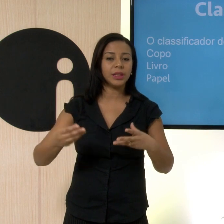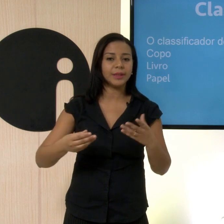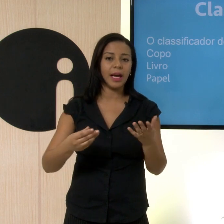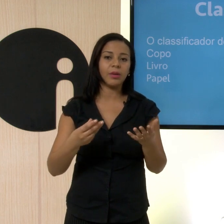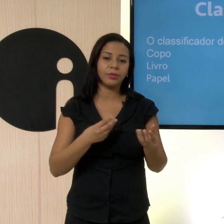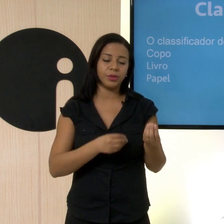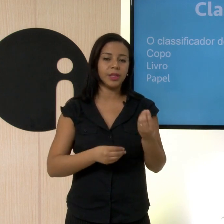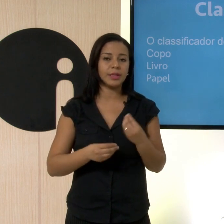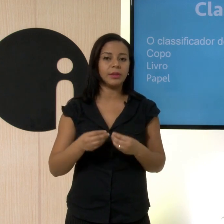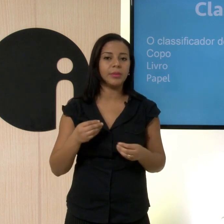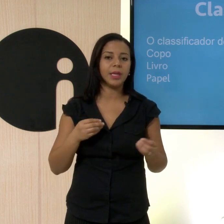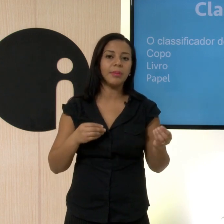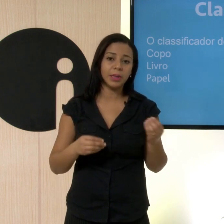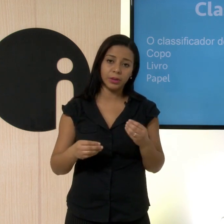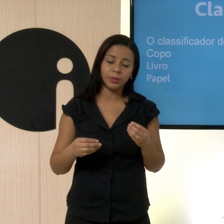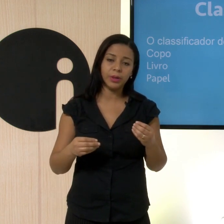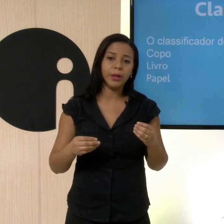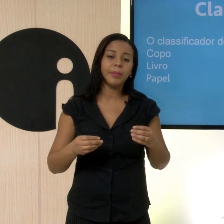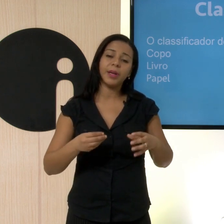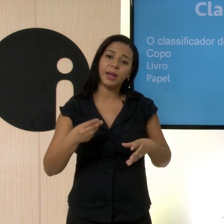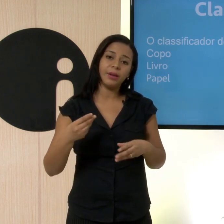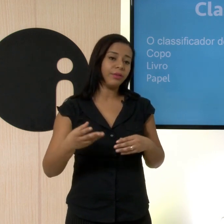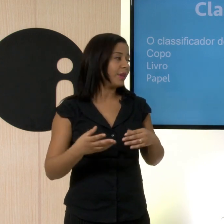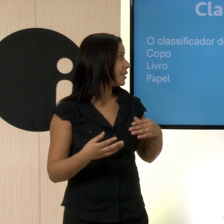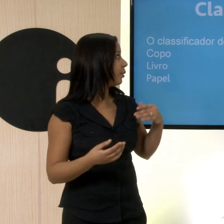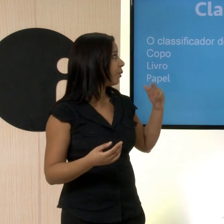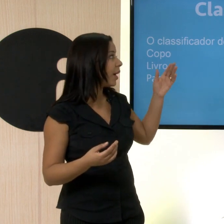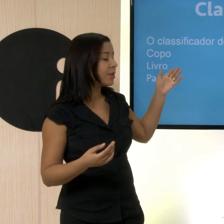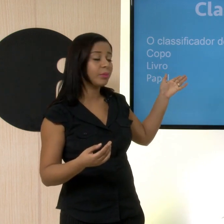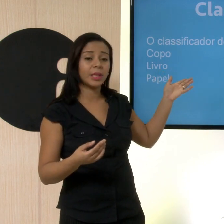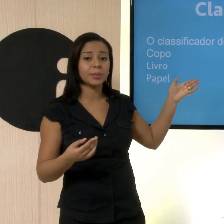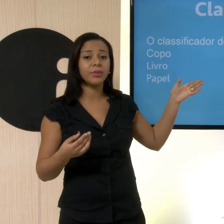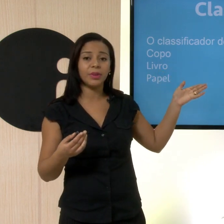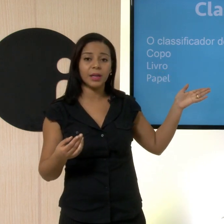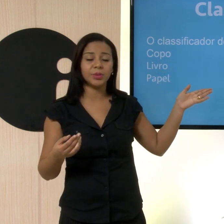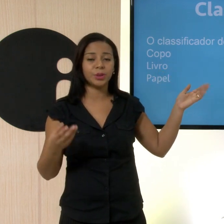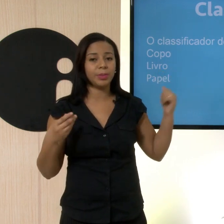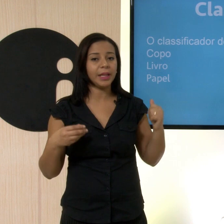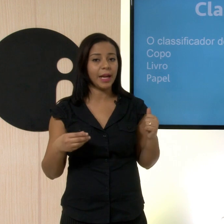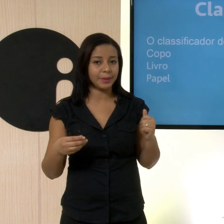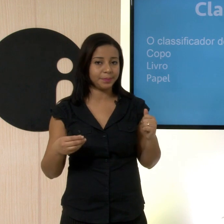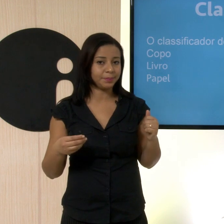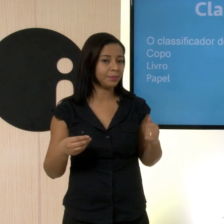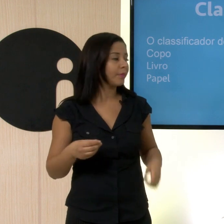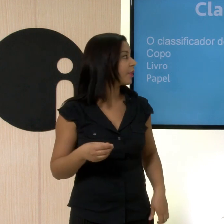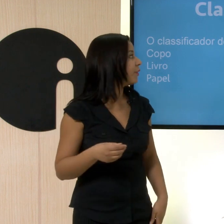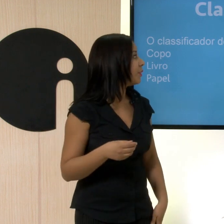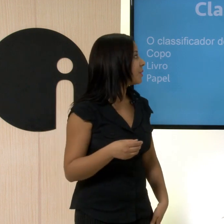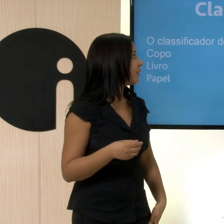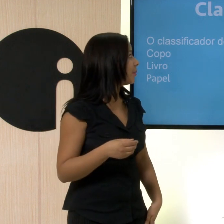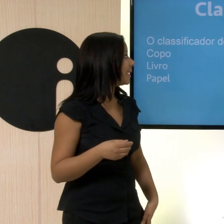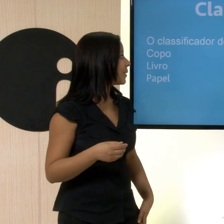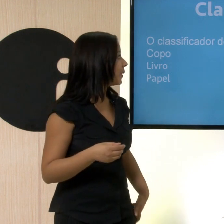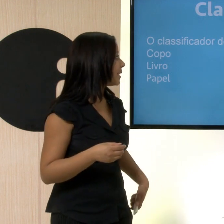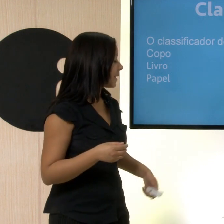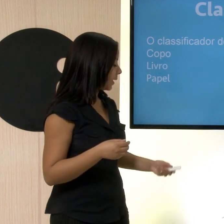utilizar a configuração da minha mão para fazer, no caso, o mesmo verbo de pegar. Vamos ver mais um